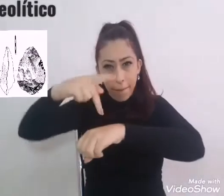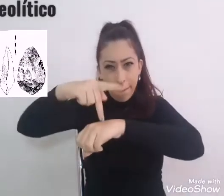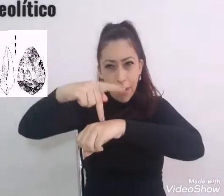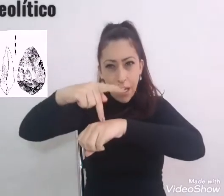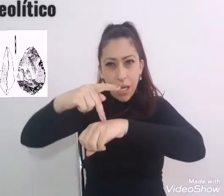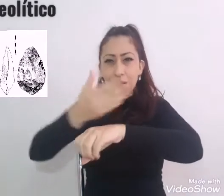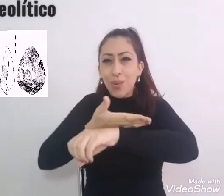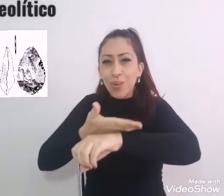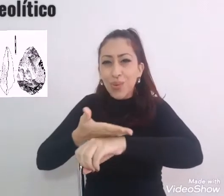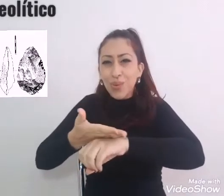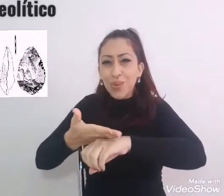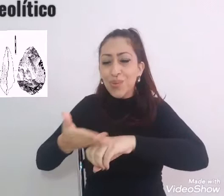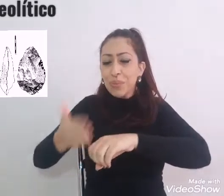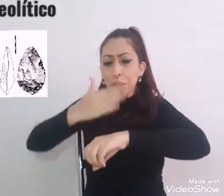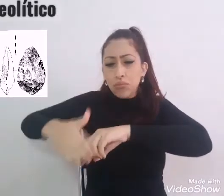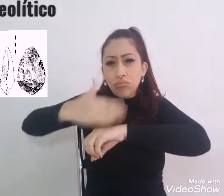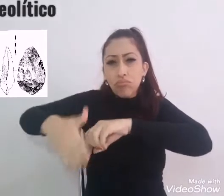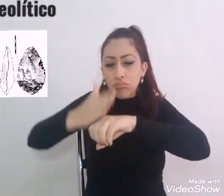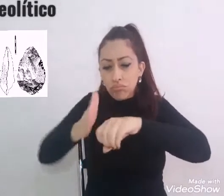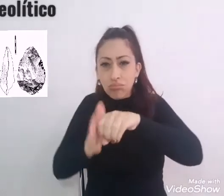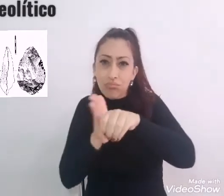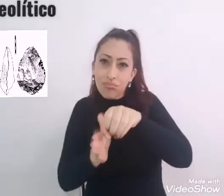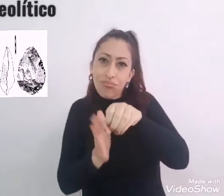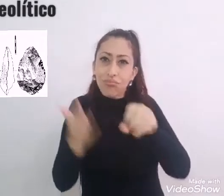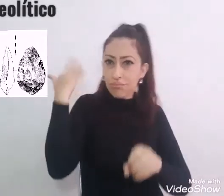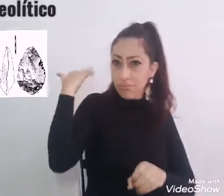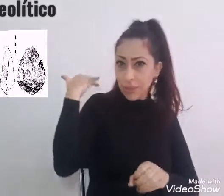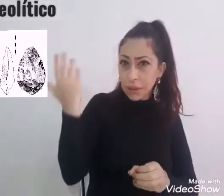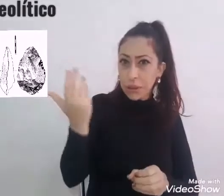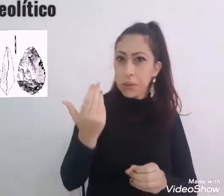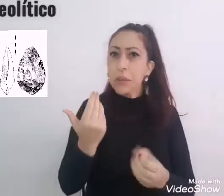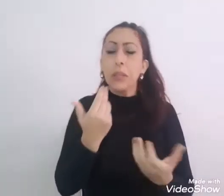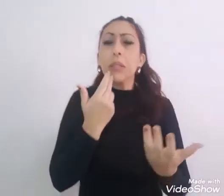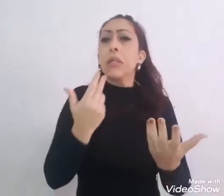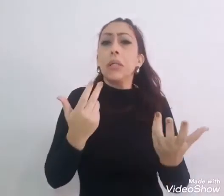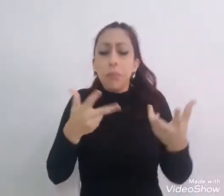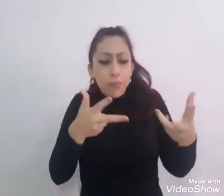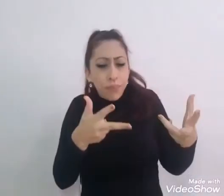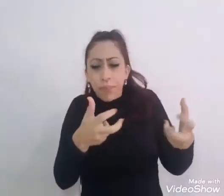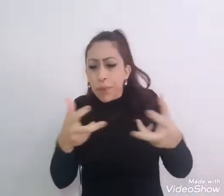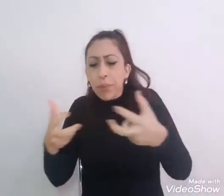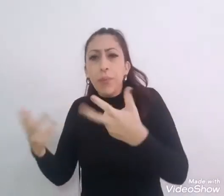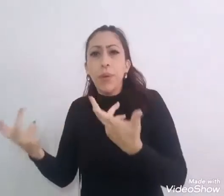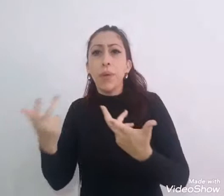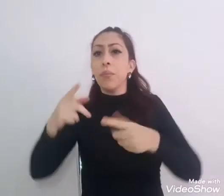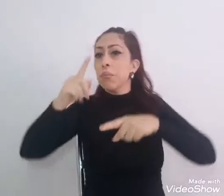da pré-história, né? E quais são as principais características desse período? Primeiro, o uso de instrumentos e ferramentas